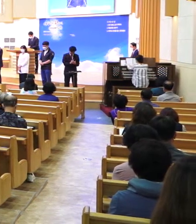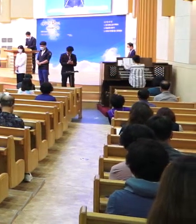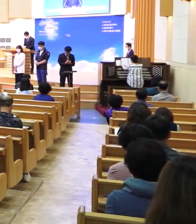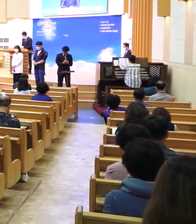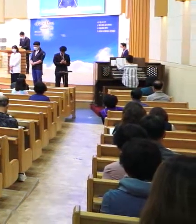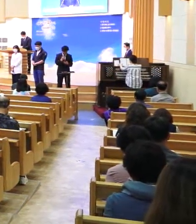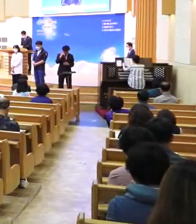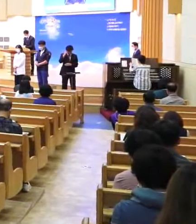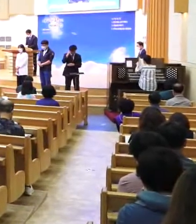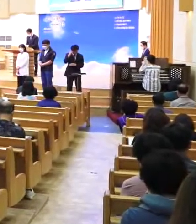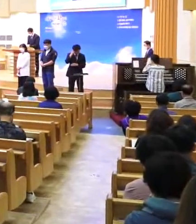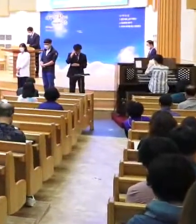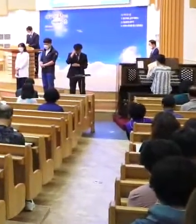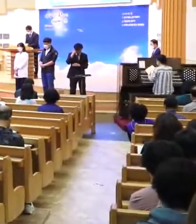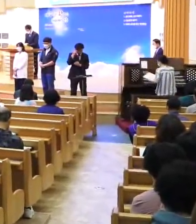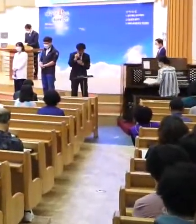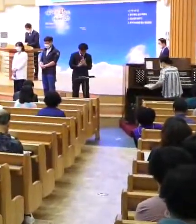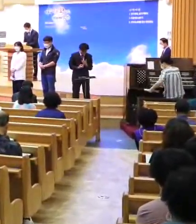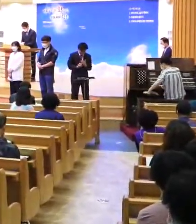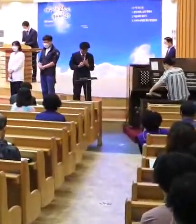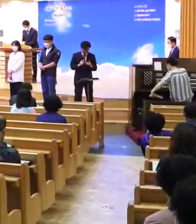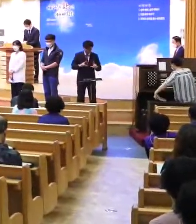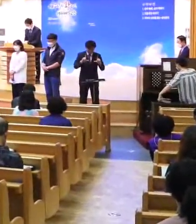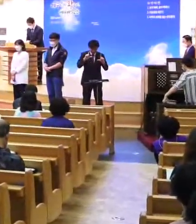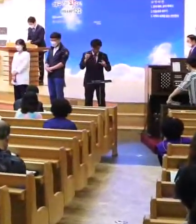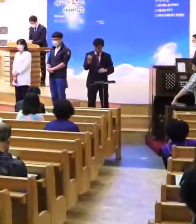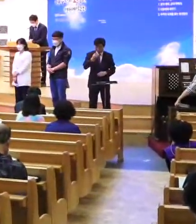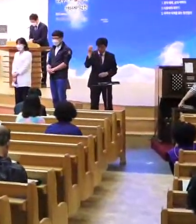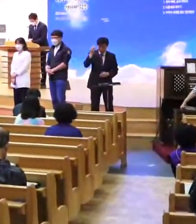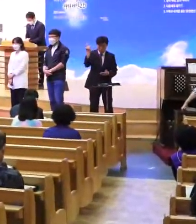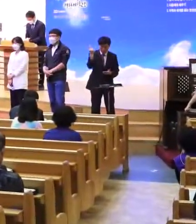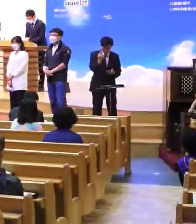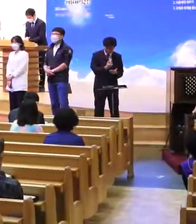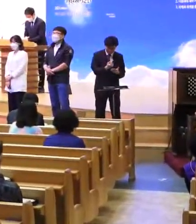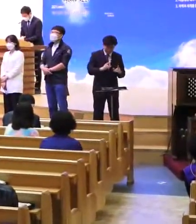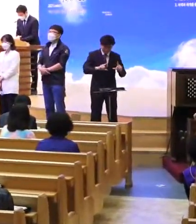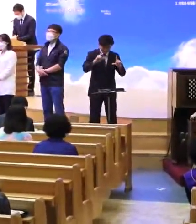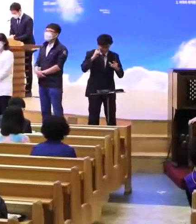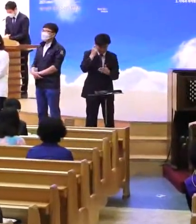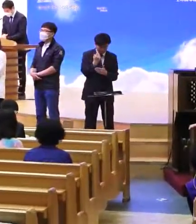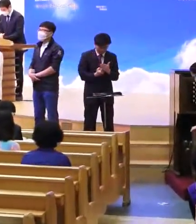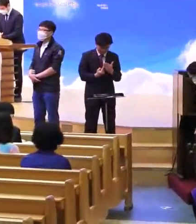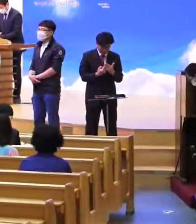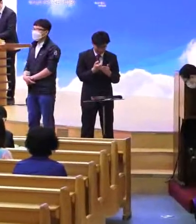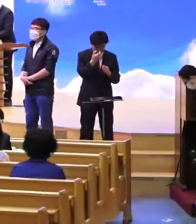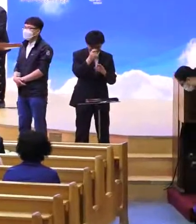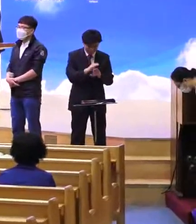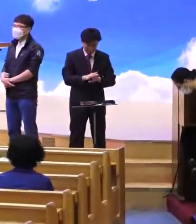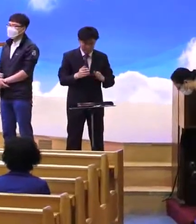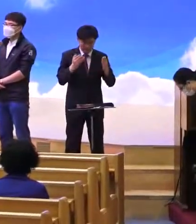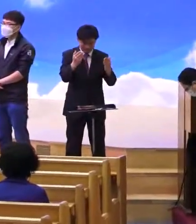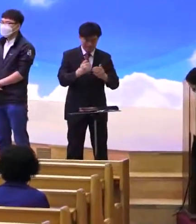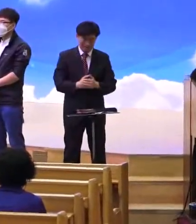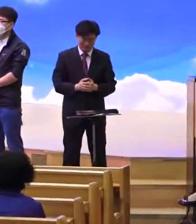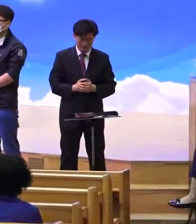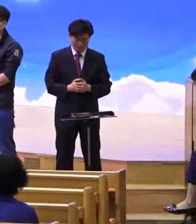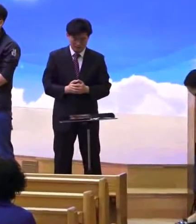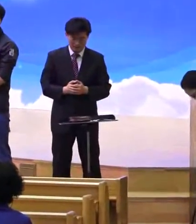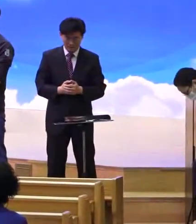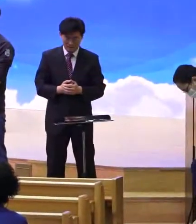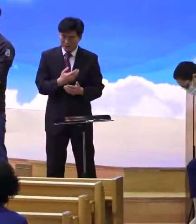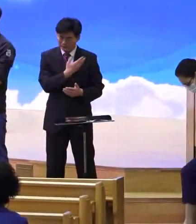것을 기억하며 예배하는 성령 강림 주일입니다. 오순절 마가 다락방에서 기도하던